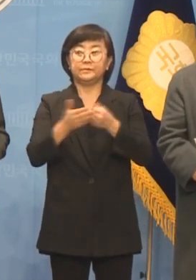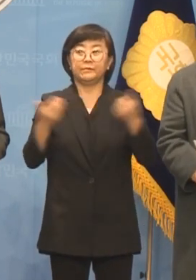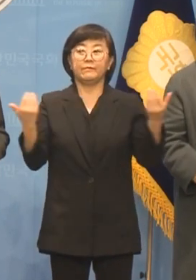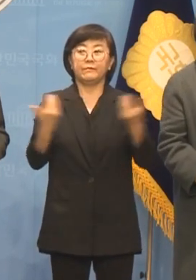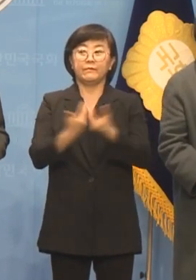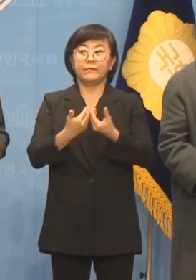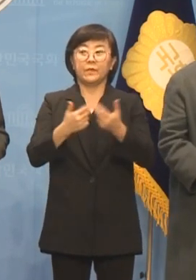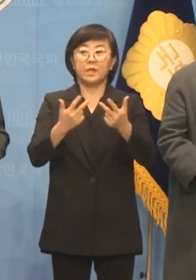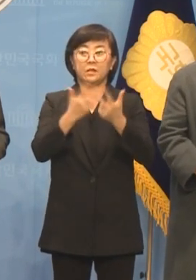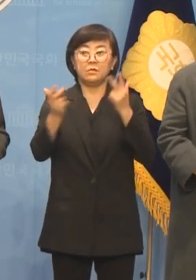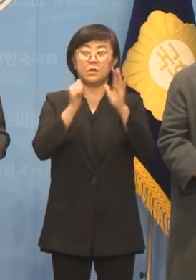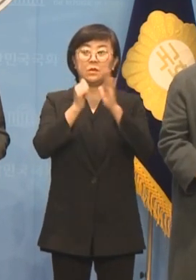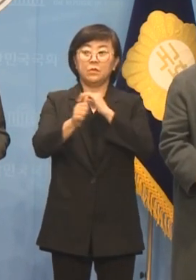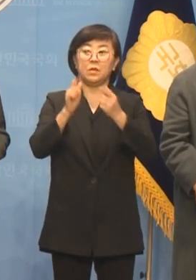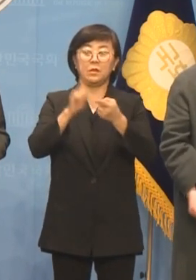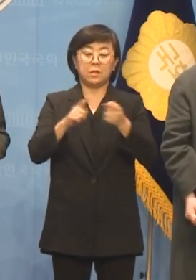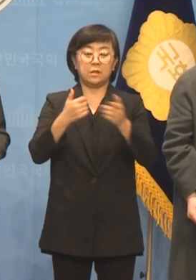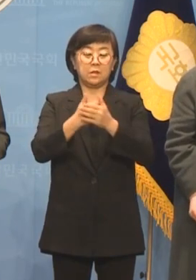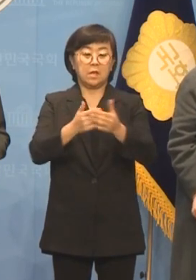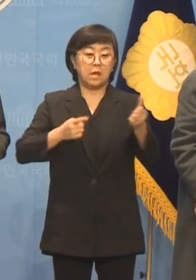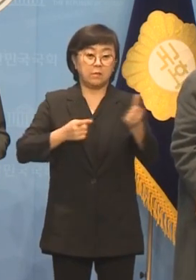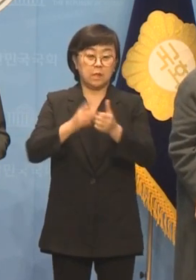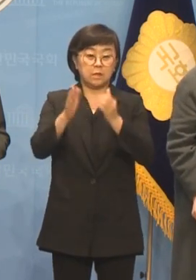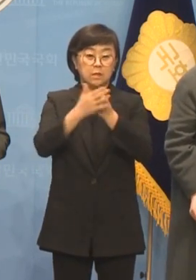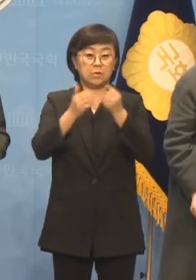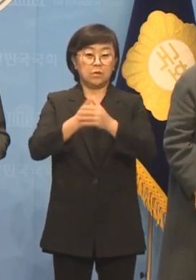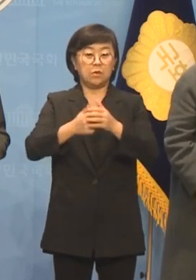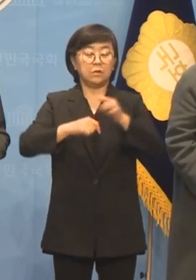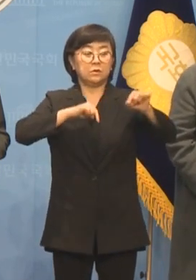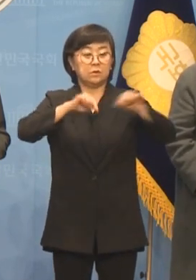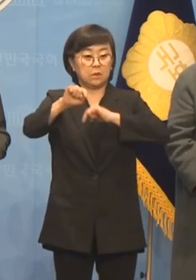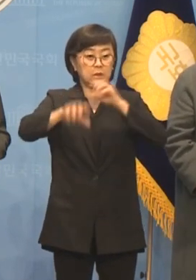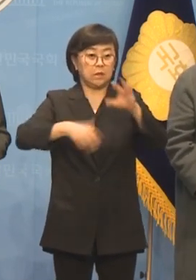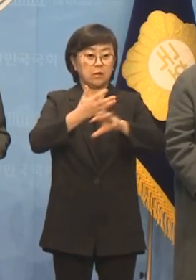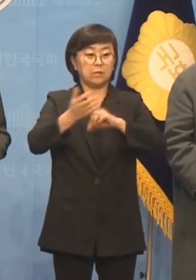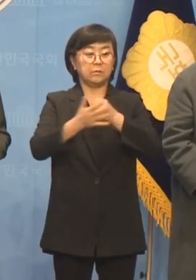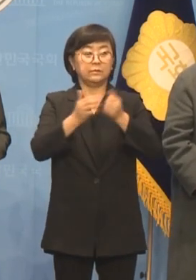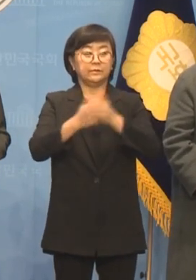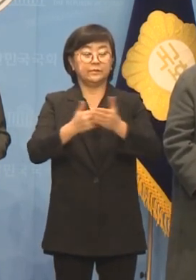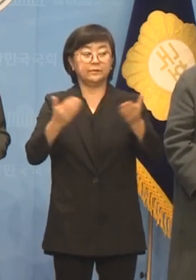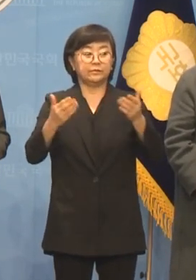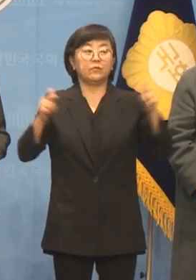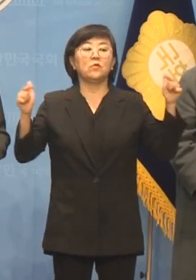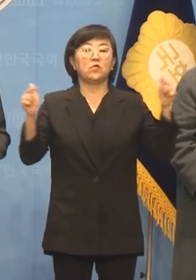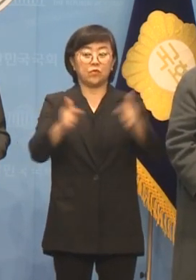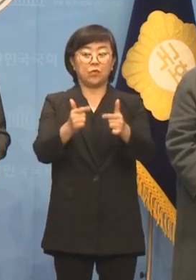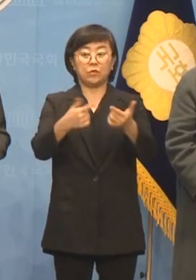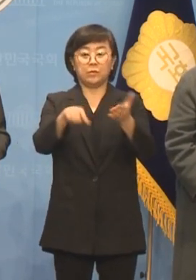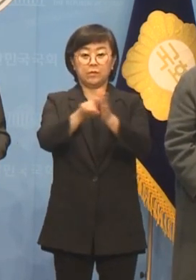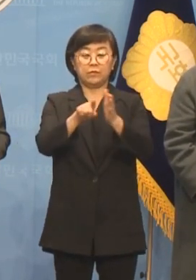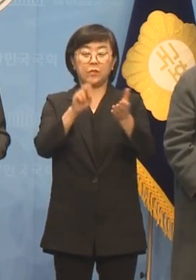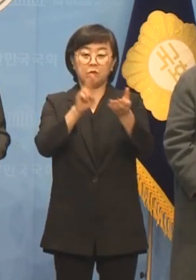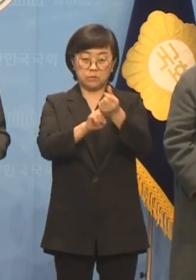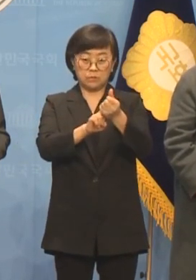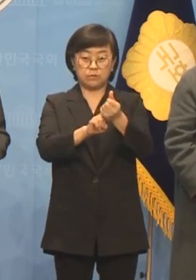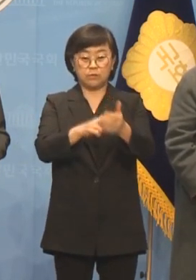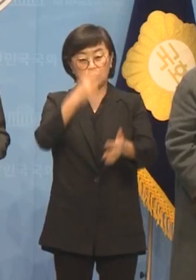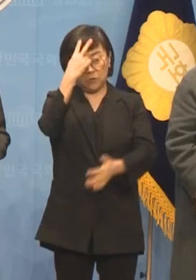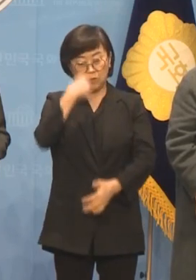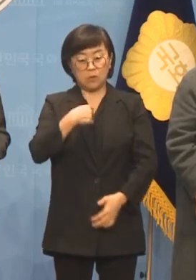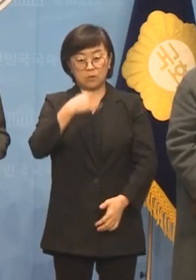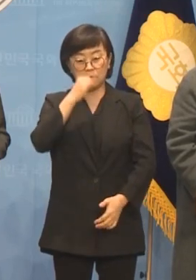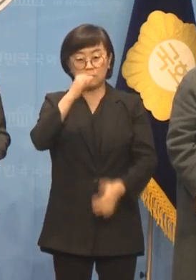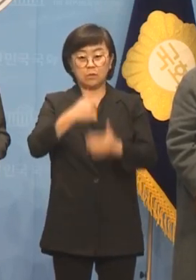반면 이재명 대표에 대한 암살 시도 정치 테러 사건에는 사건을 촉소시키거나 은폐에 눈 감고